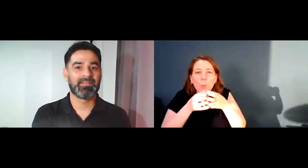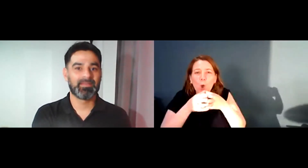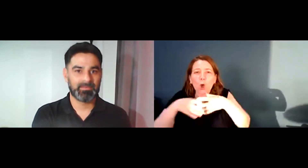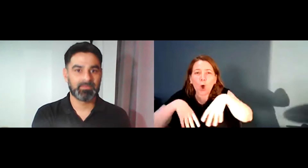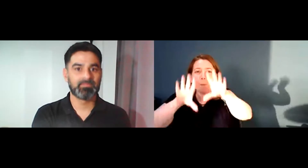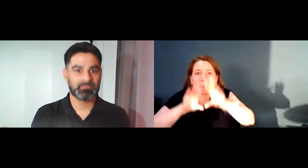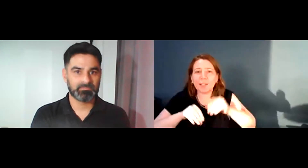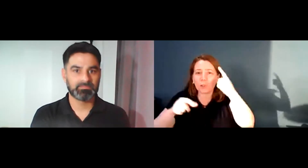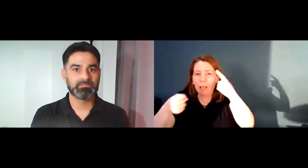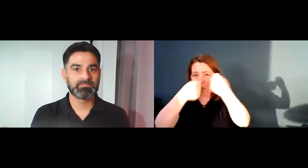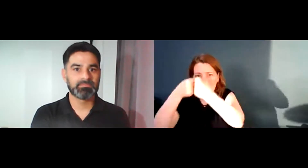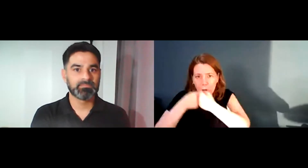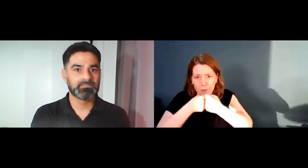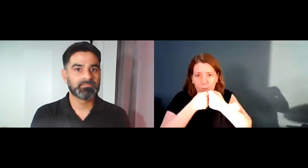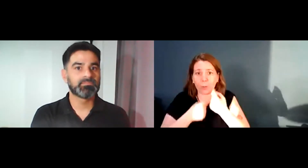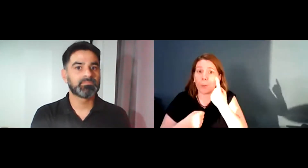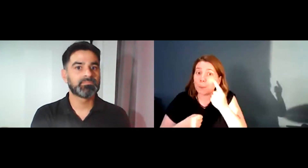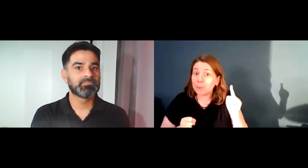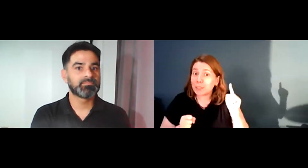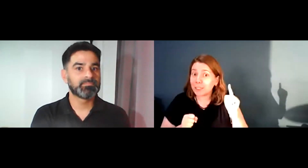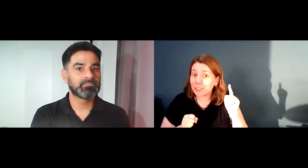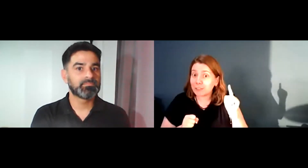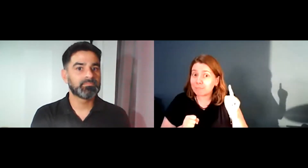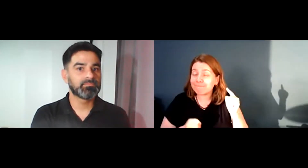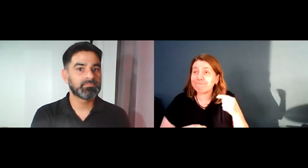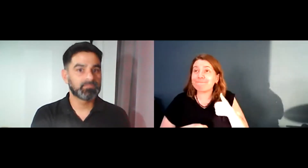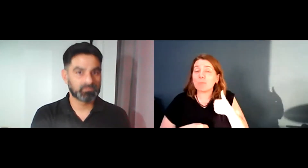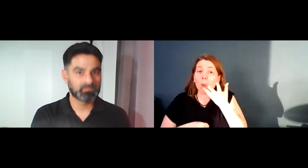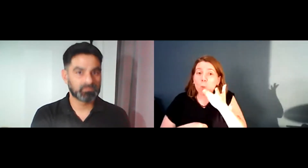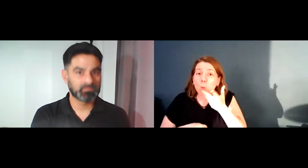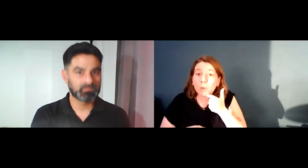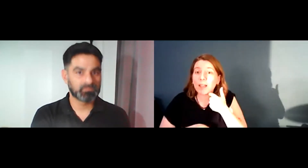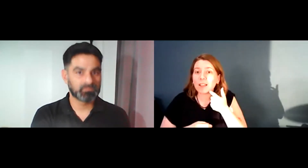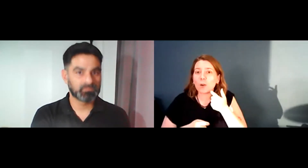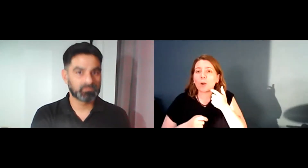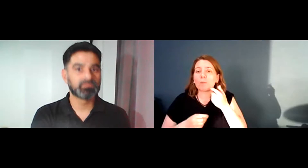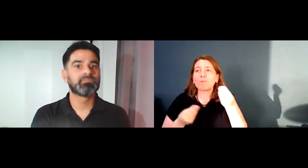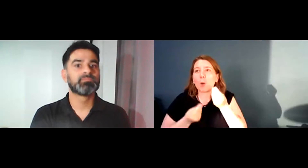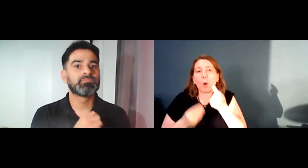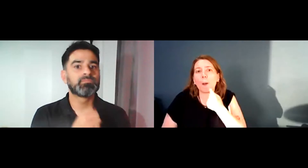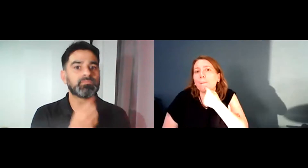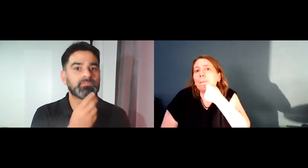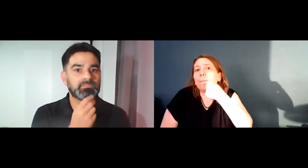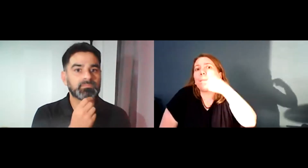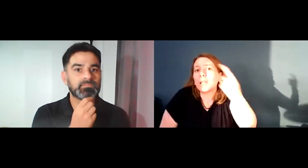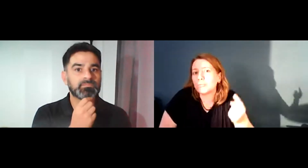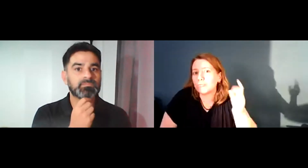pero les dejo una inquietud, supuestamente si todos están de acuerdo desde el grupo, que ustedes hablen